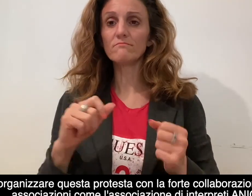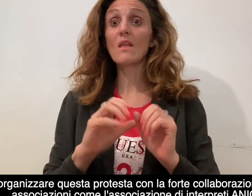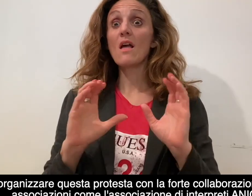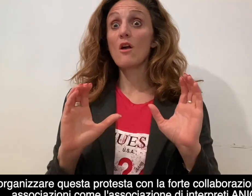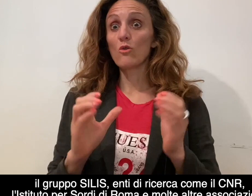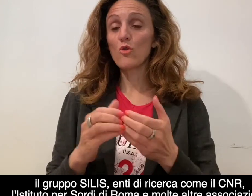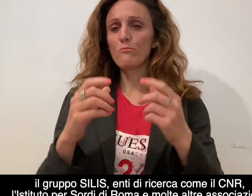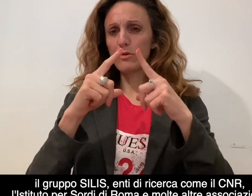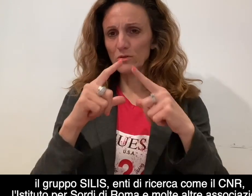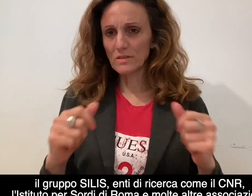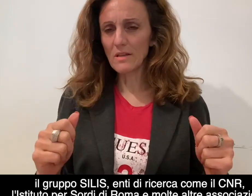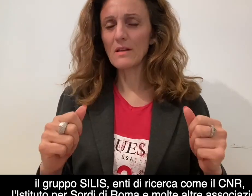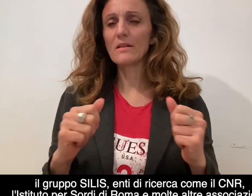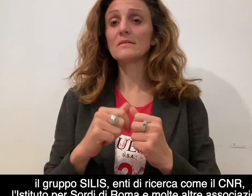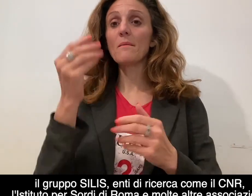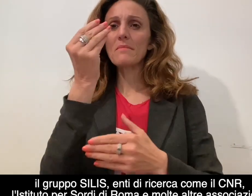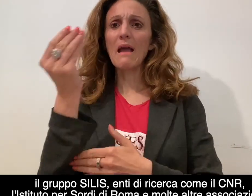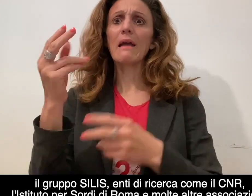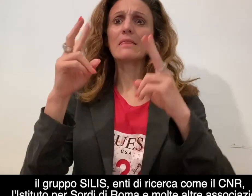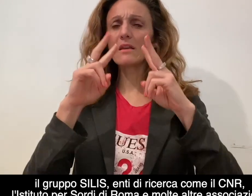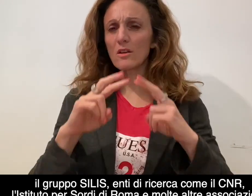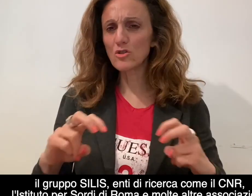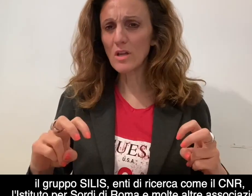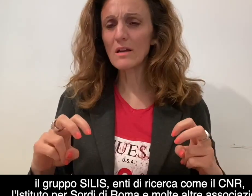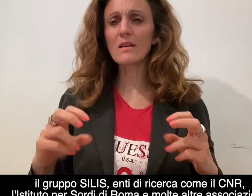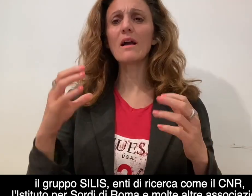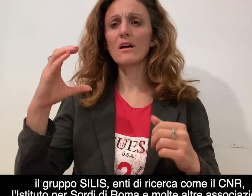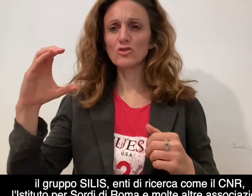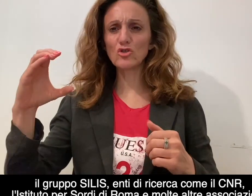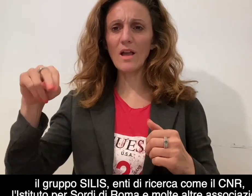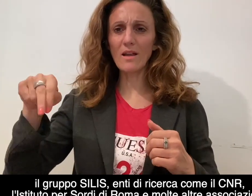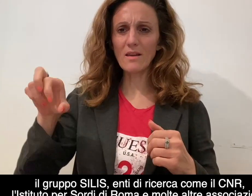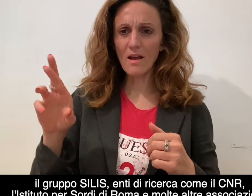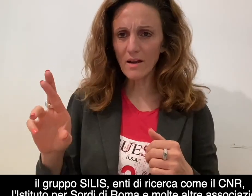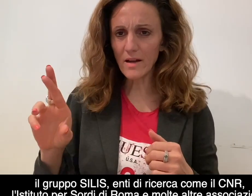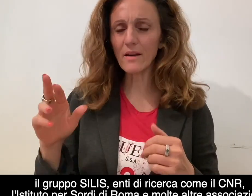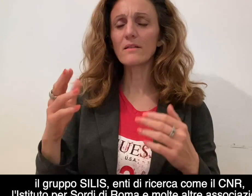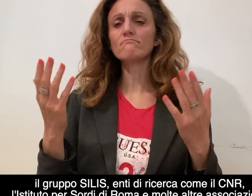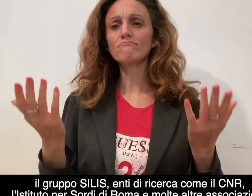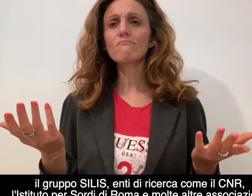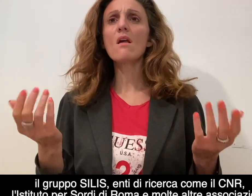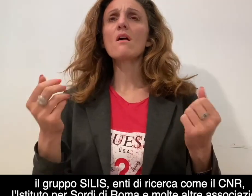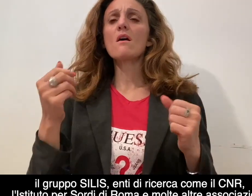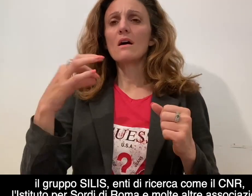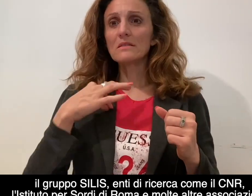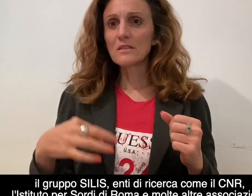silis ente di ricerca come il cnr ancora l'istituto sordi di